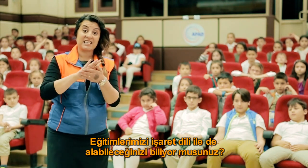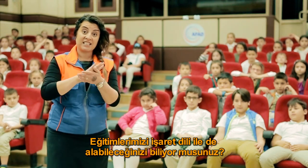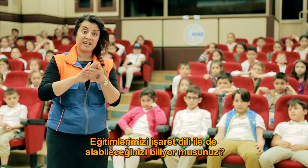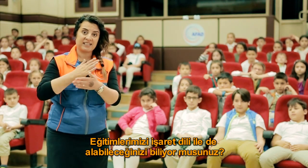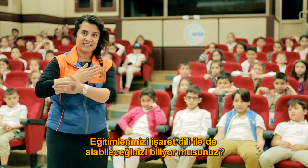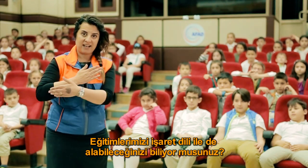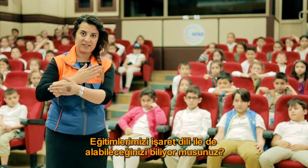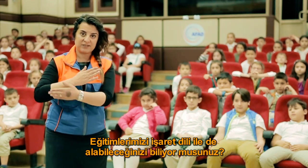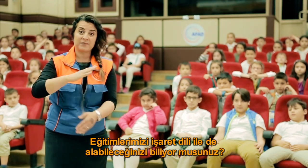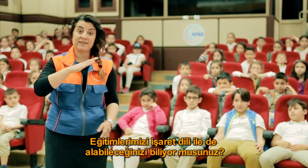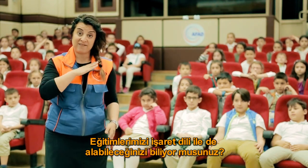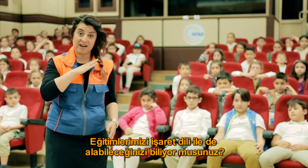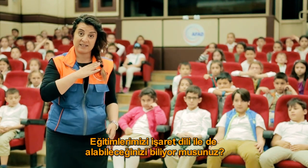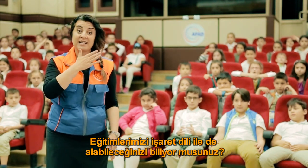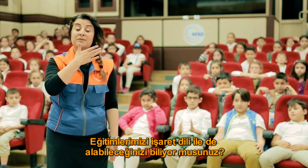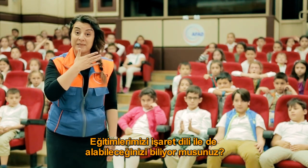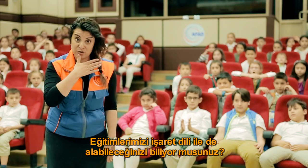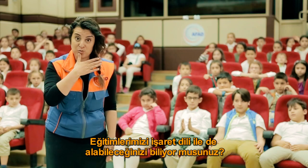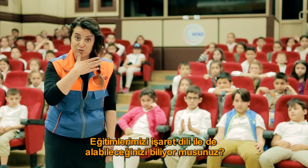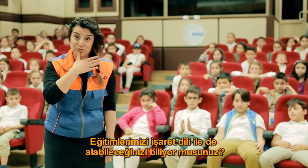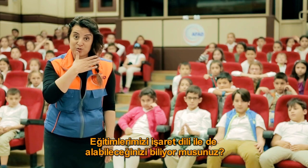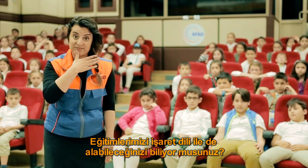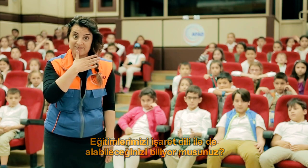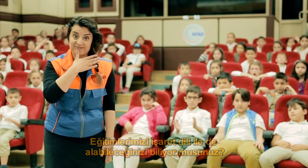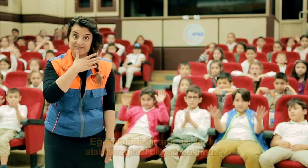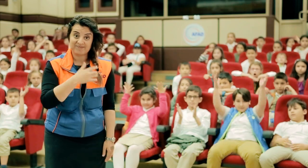Eğitimlerimizi işaret diliyle de alabileceğinizi biliyor musunuz?